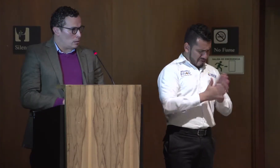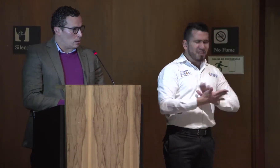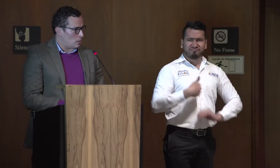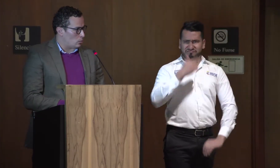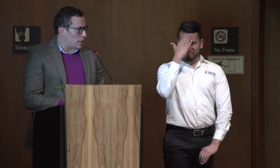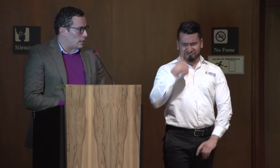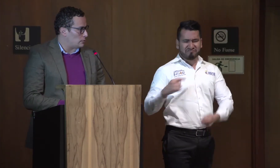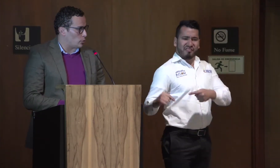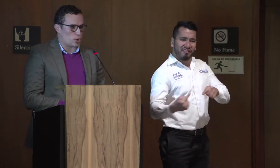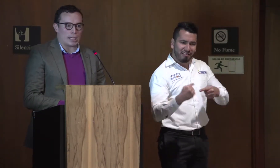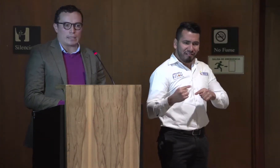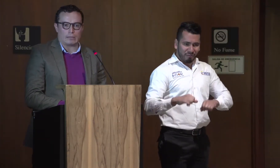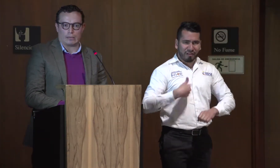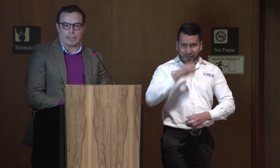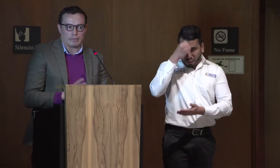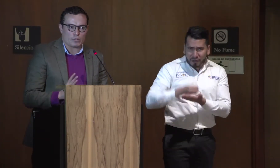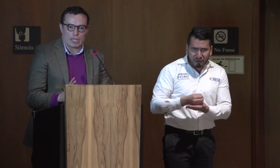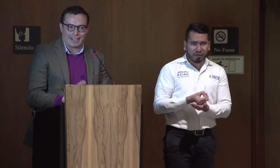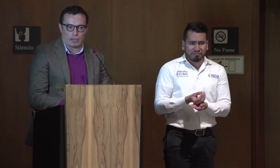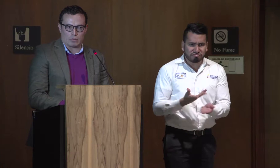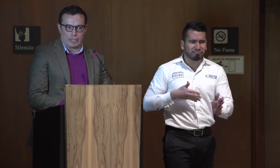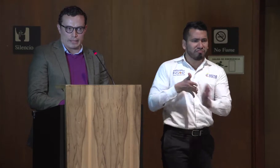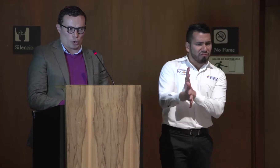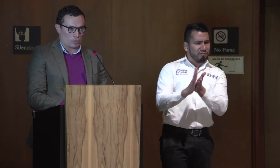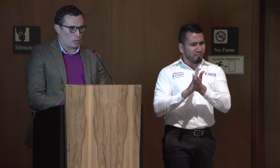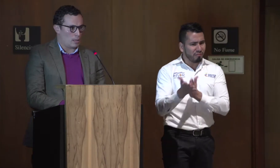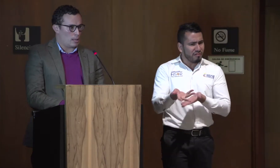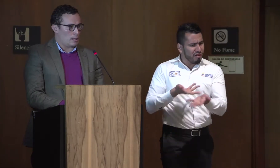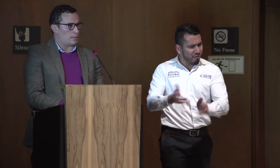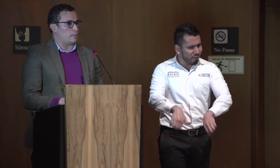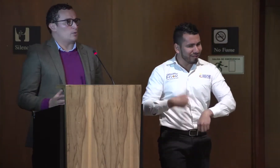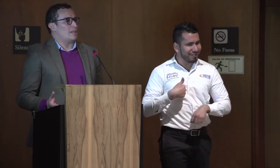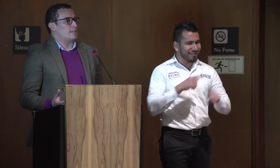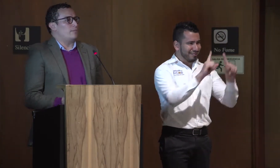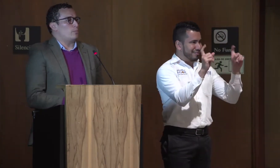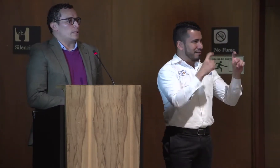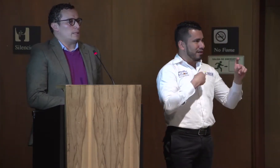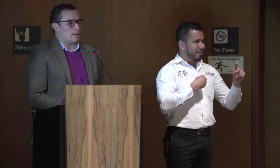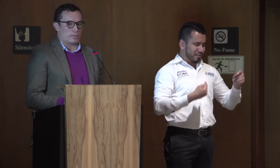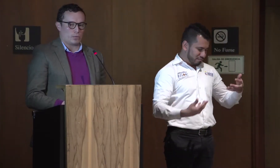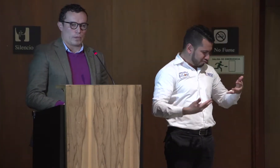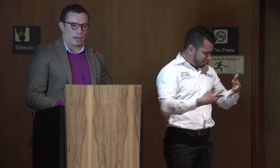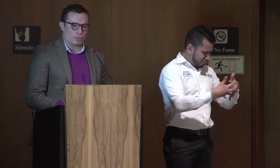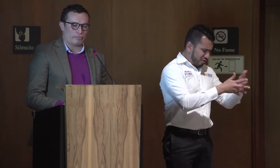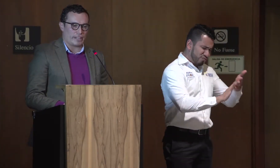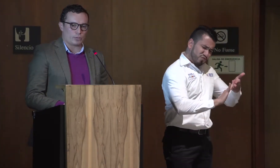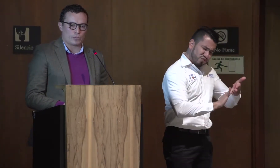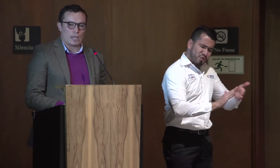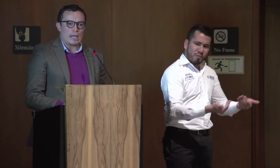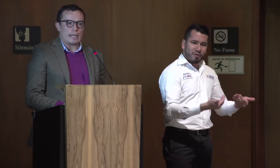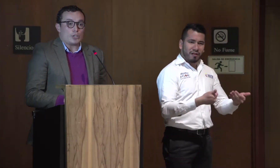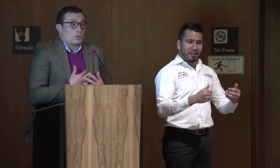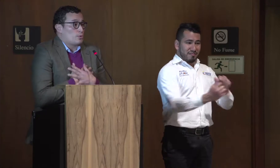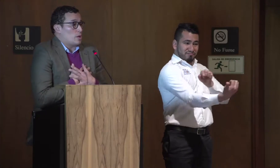construir una sociedad en términos de la reconciliación, en términos de las formas en las que vamos a superar los